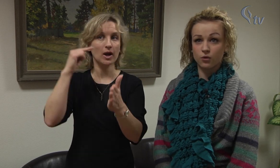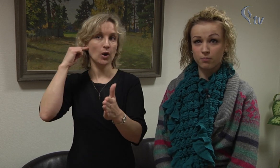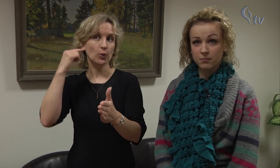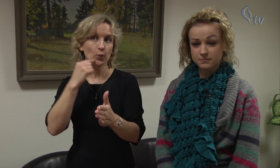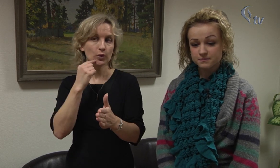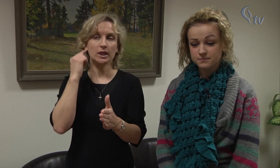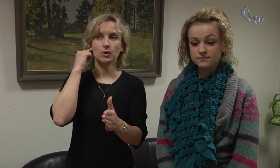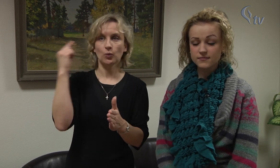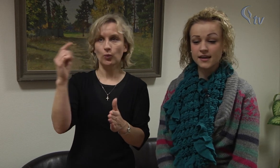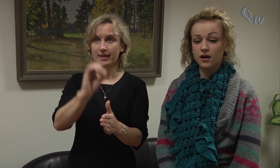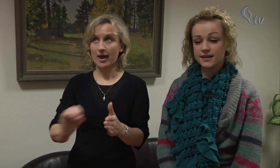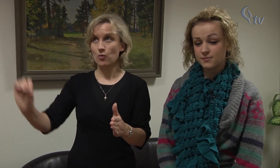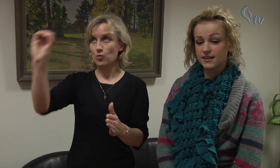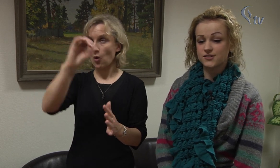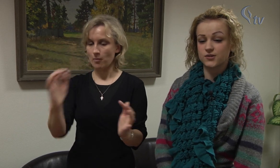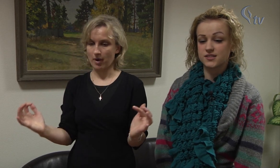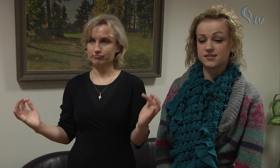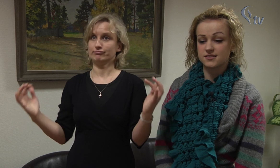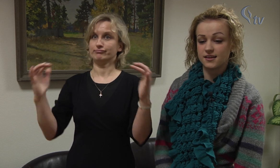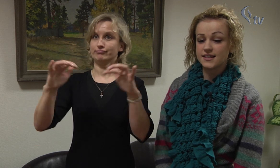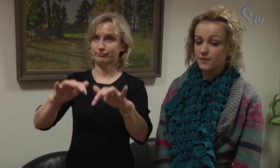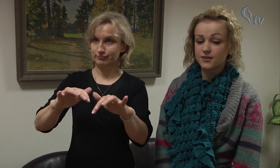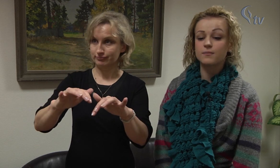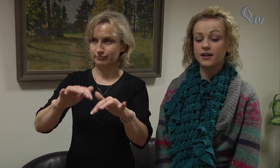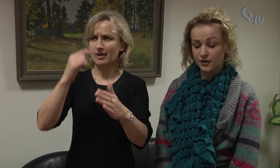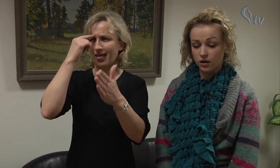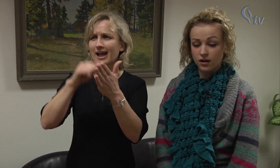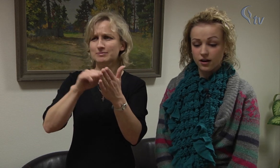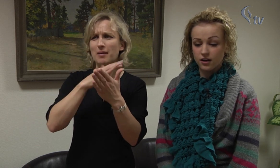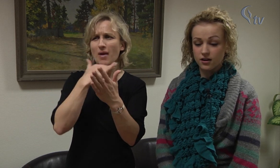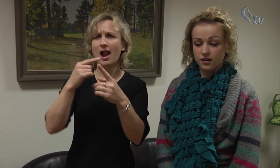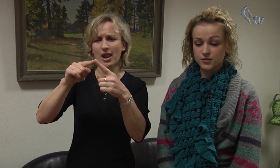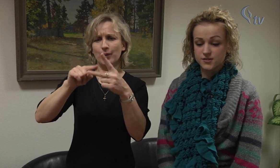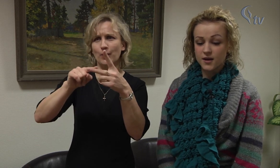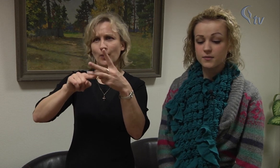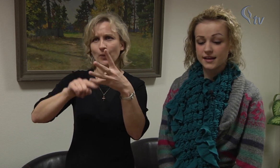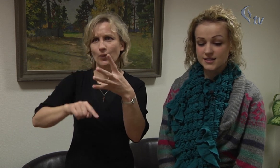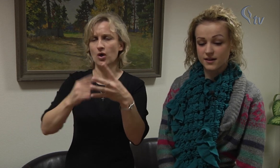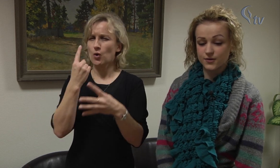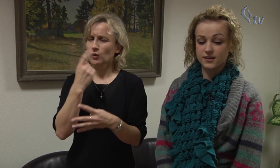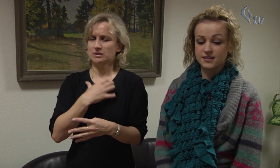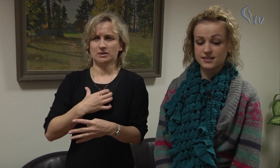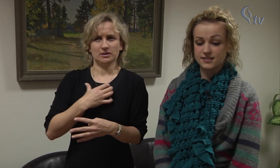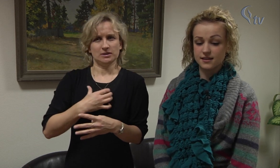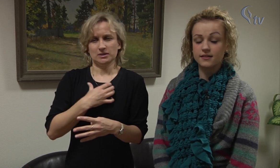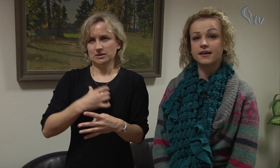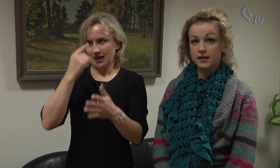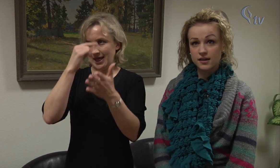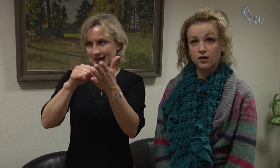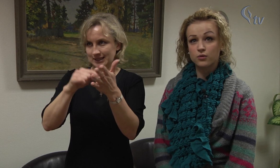Euroopa. Ja eesmärgiks on siis, eesmärk oli palju, aga üks peamine eesmärk oli siis integreerida